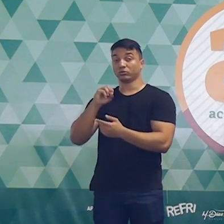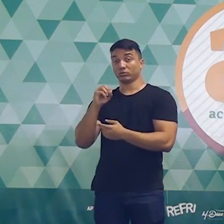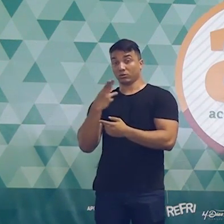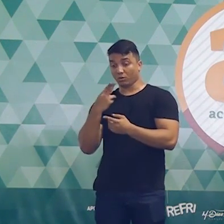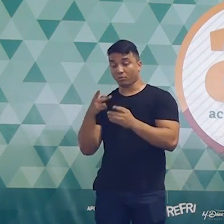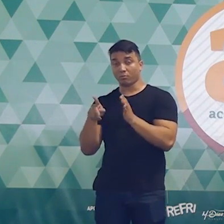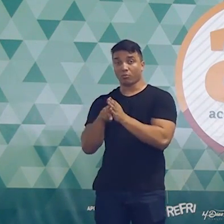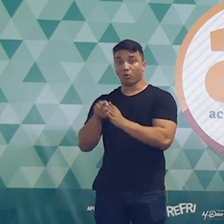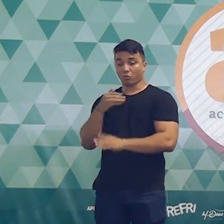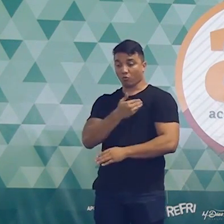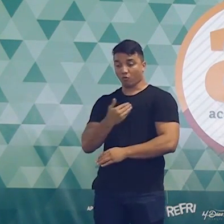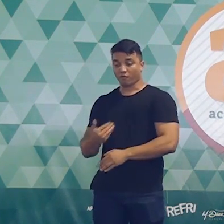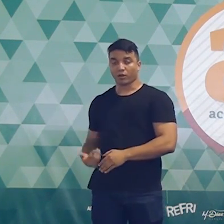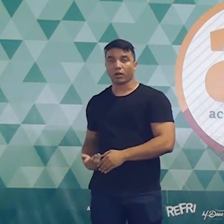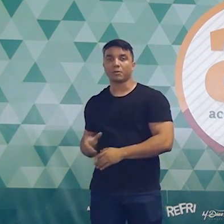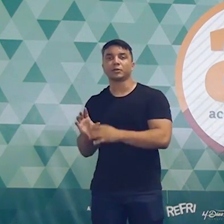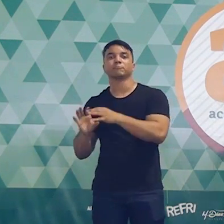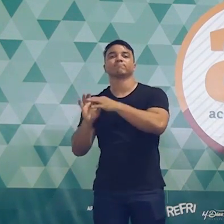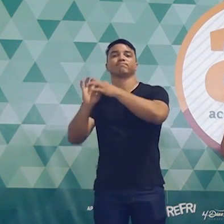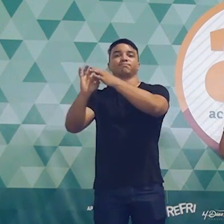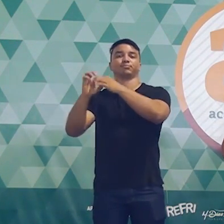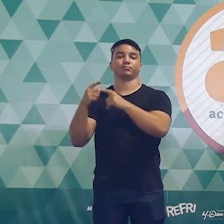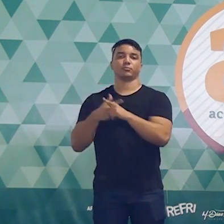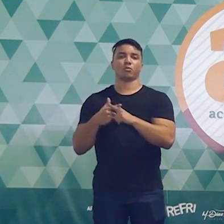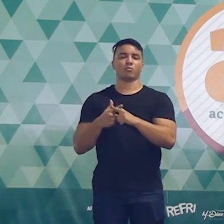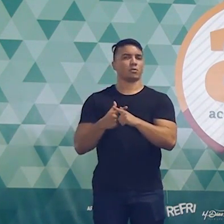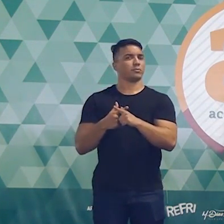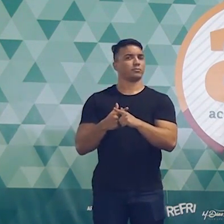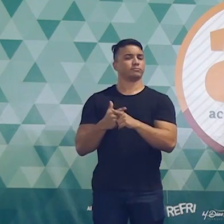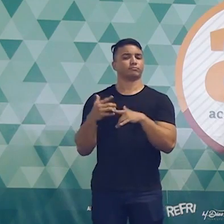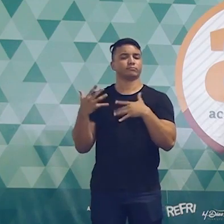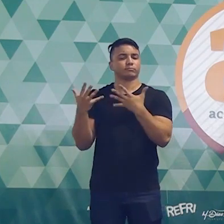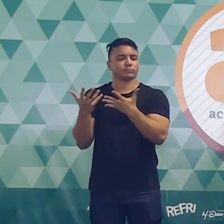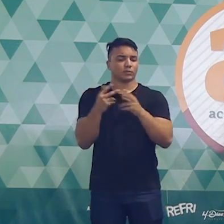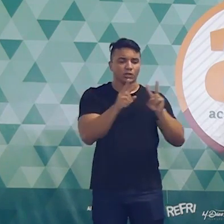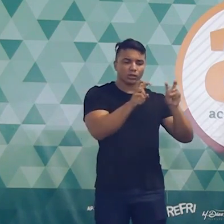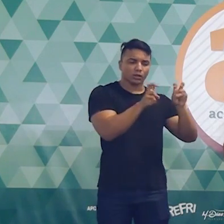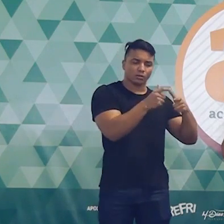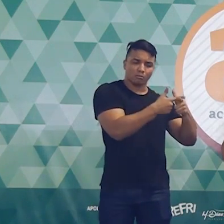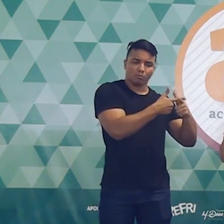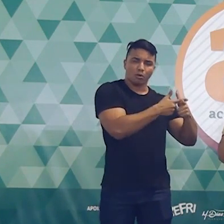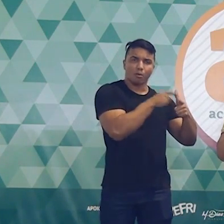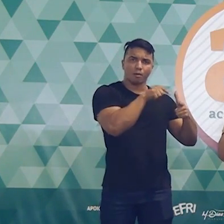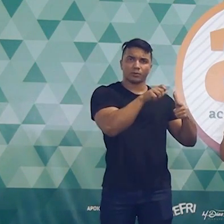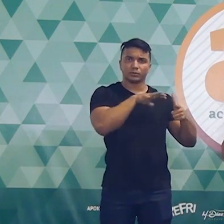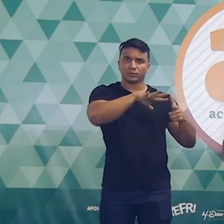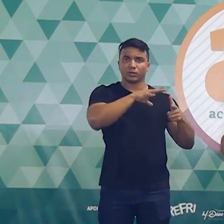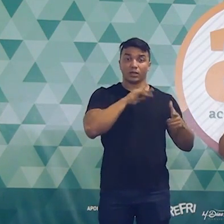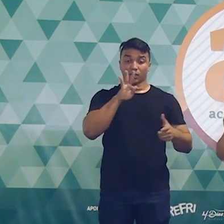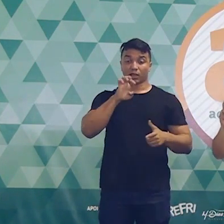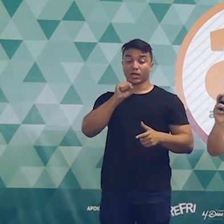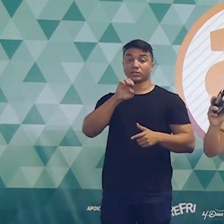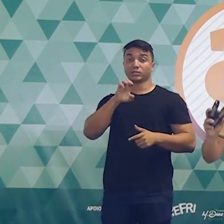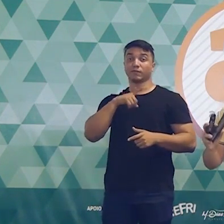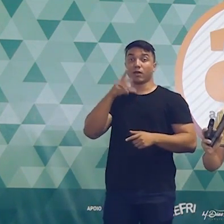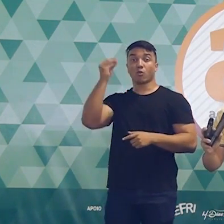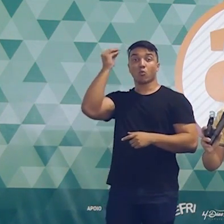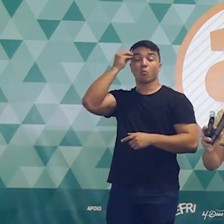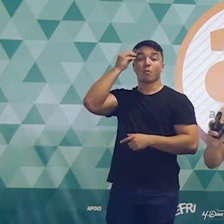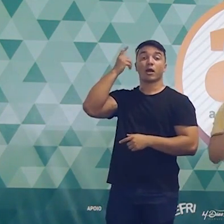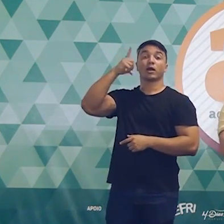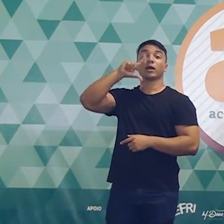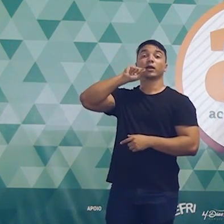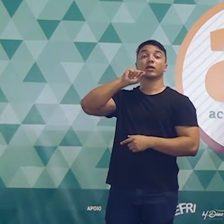algum aspecto governamental também está. Então, se esse tema existe, a minha tese ou vai